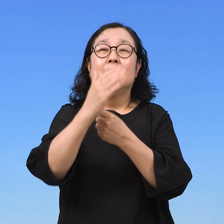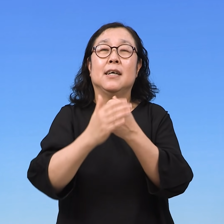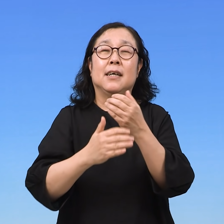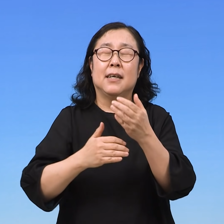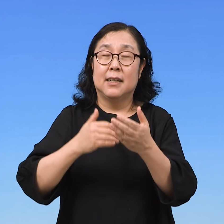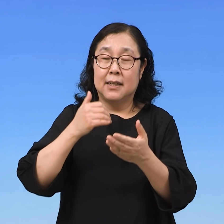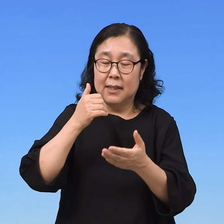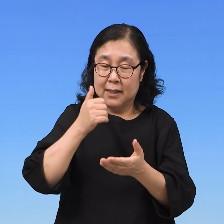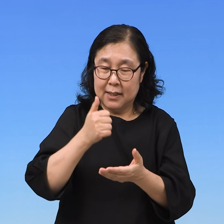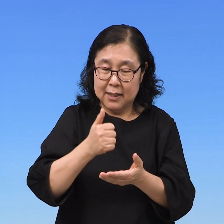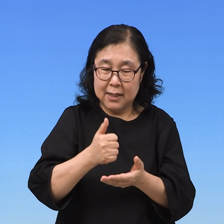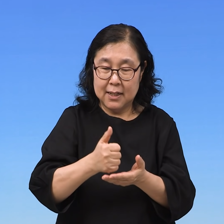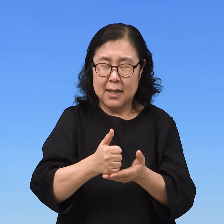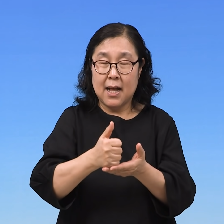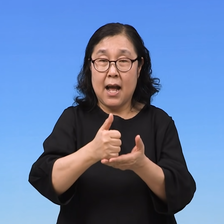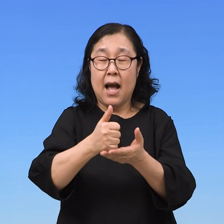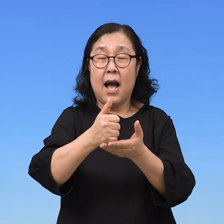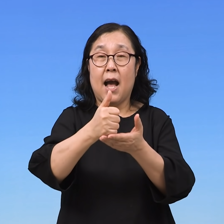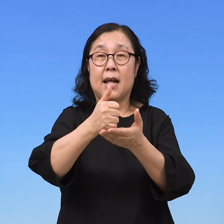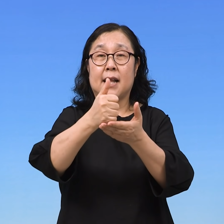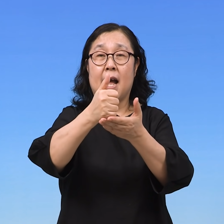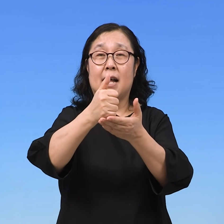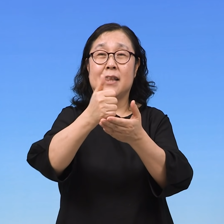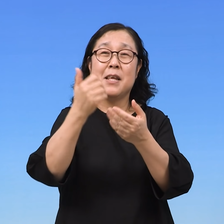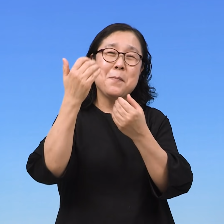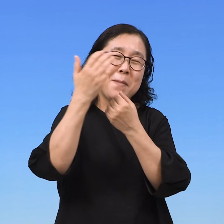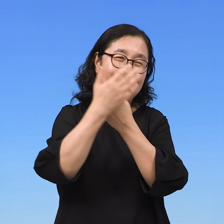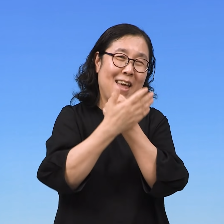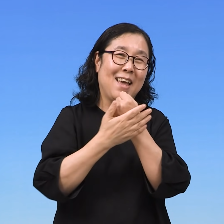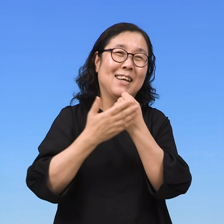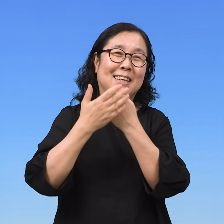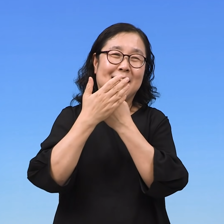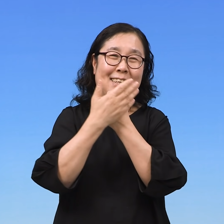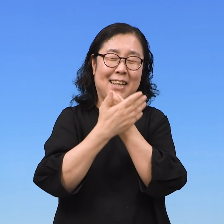하나님의 은혜, 하나님의 은혜.